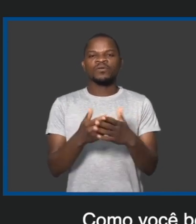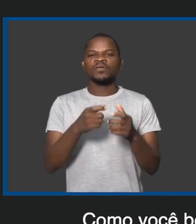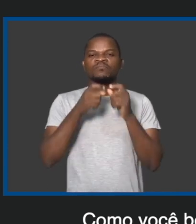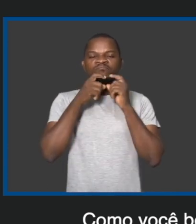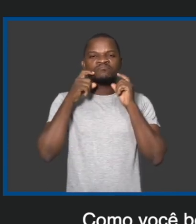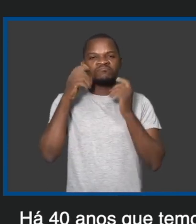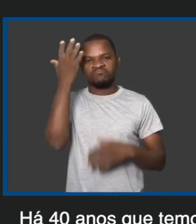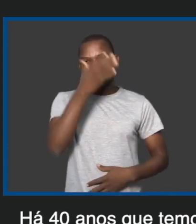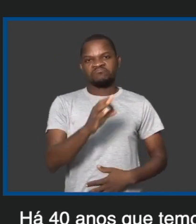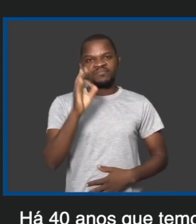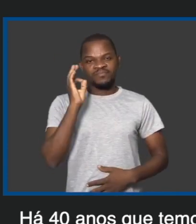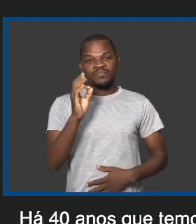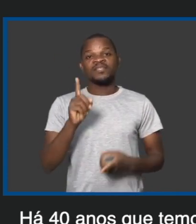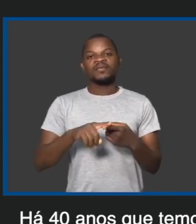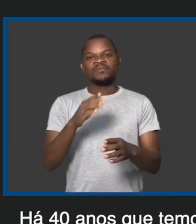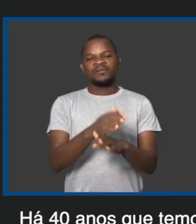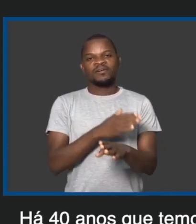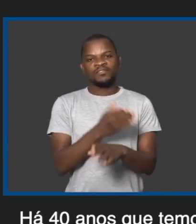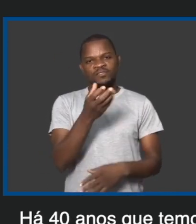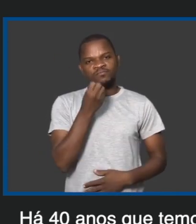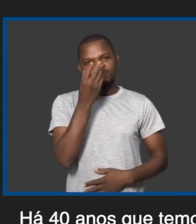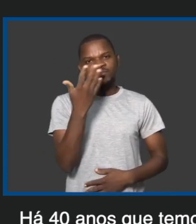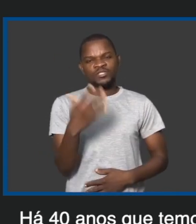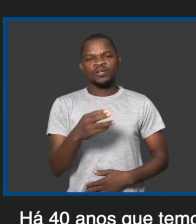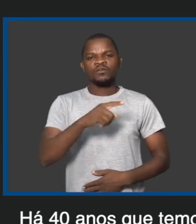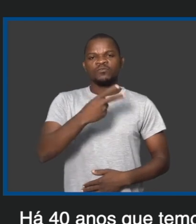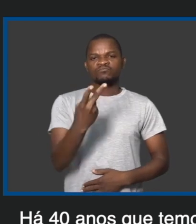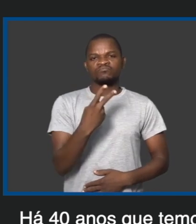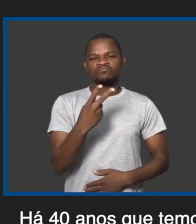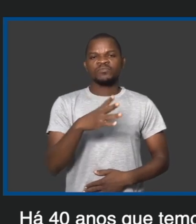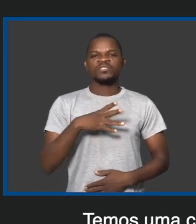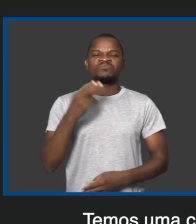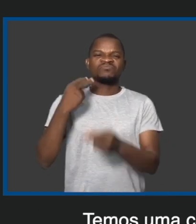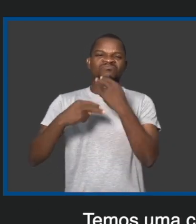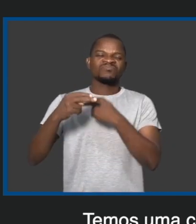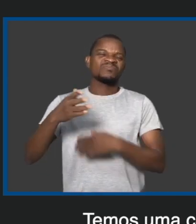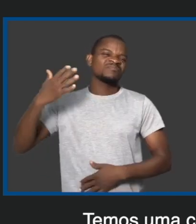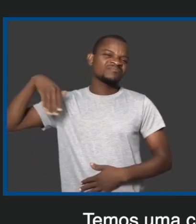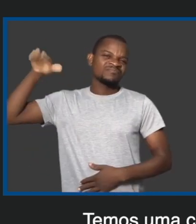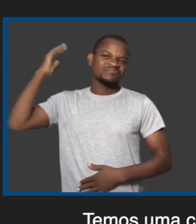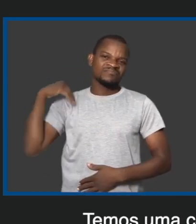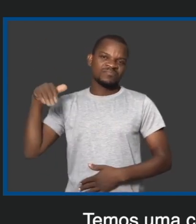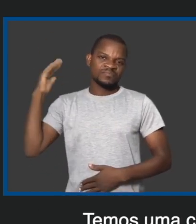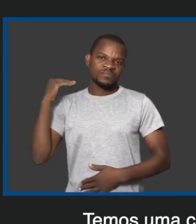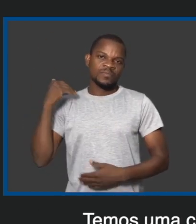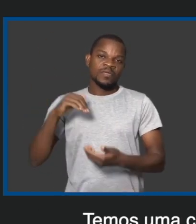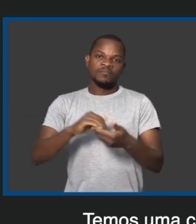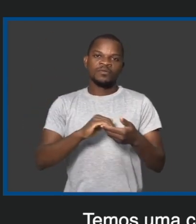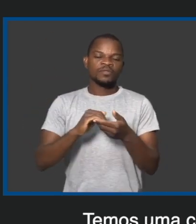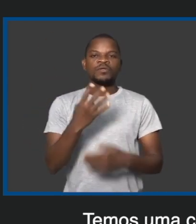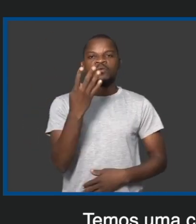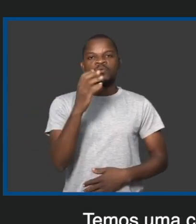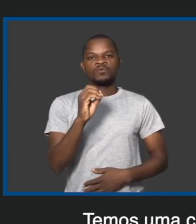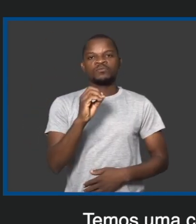história na nossa parceria. Há 40 anos que temos colaborado em vários setores. Nós temos também uma cooperação